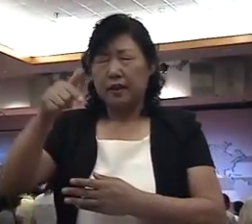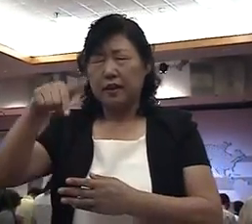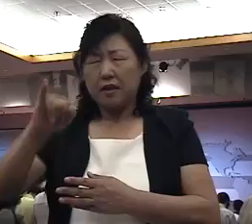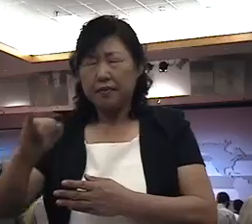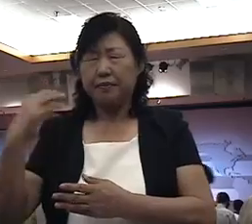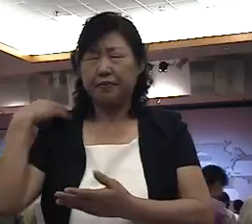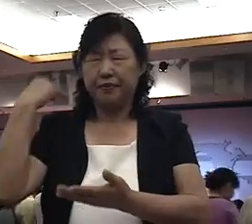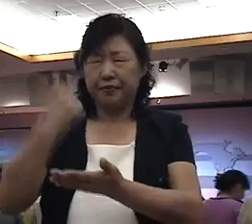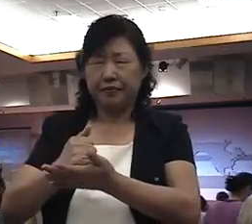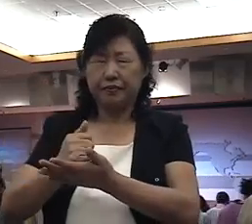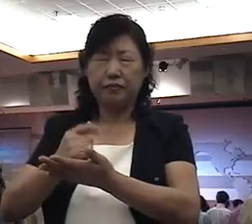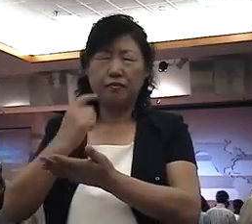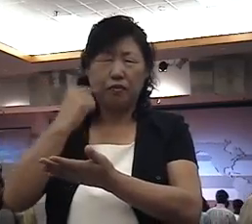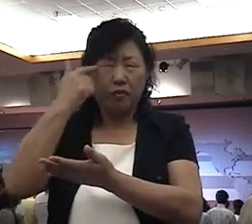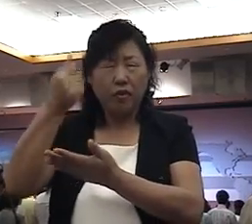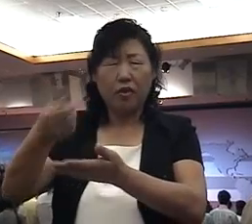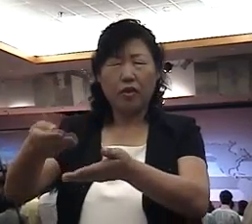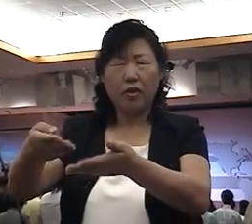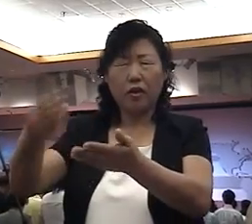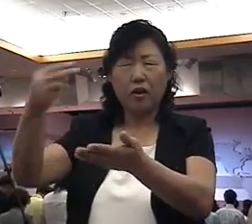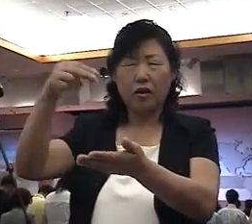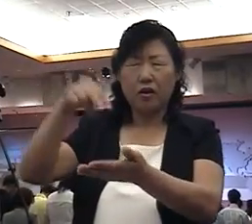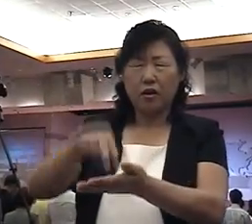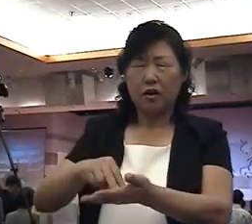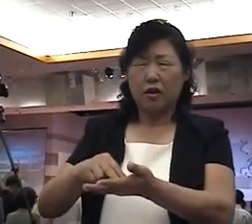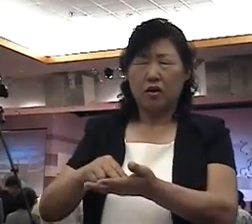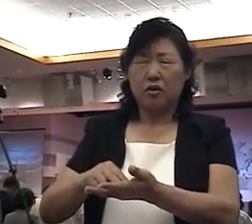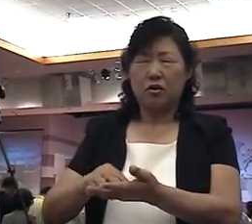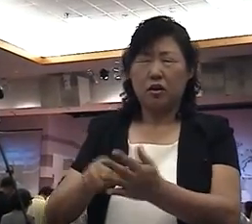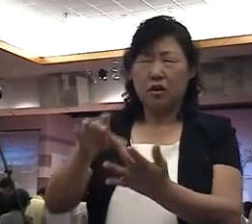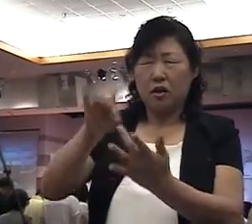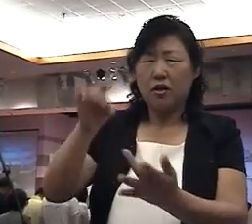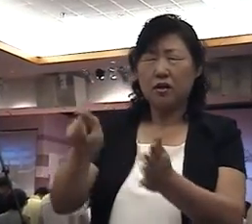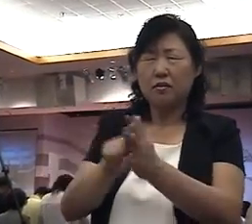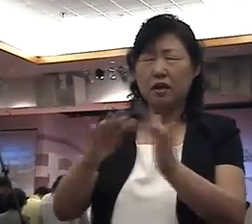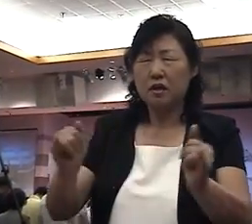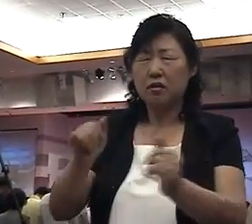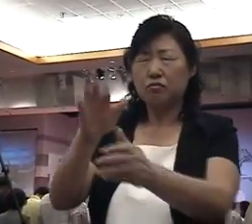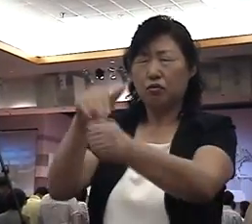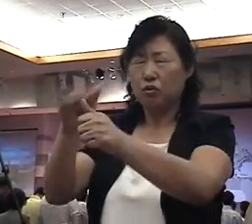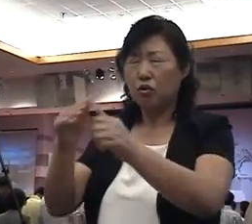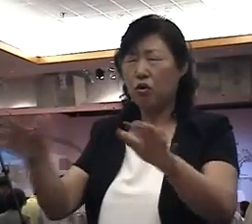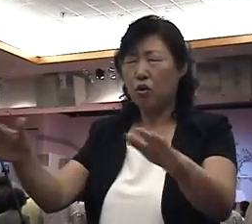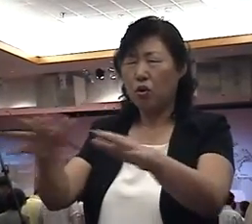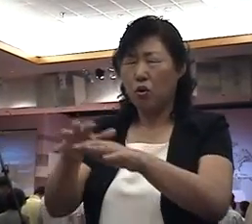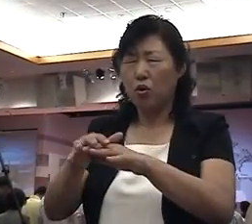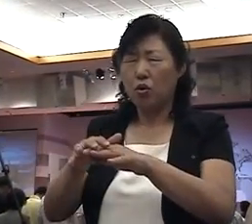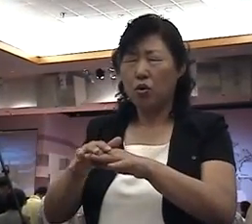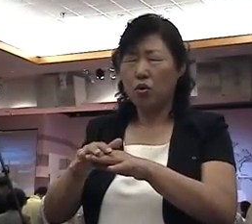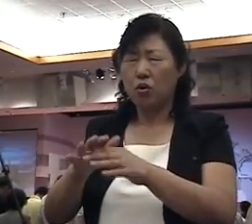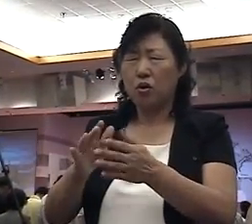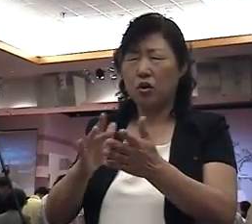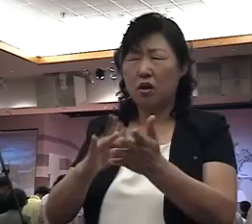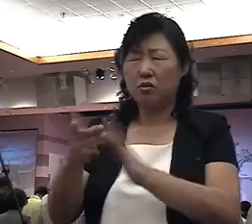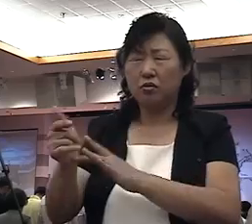주께서 택정하신 주의 백성들을 불러 모으시고 예수의 온전한 제자 되어 세상을 변화시키는 생명의